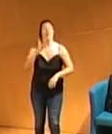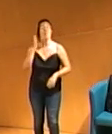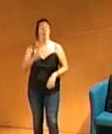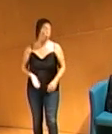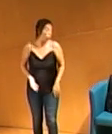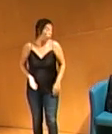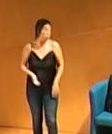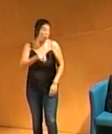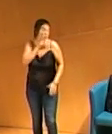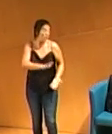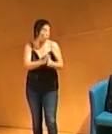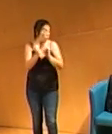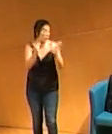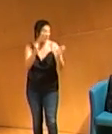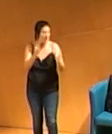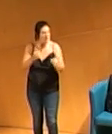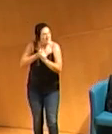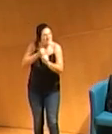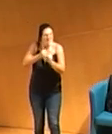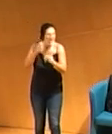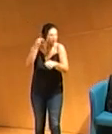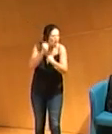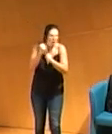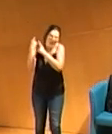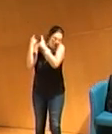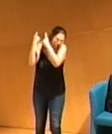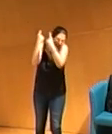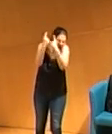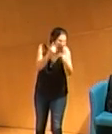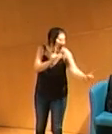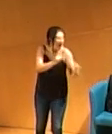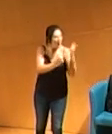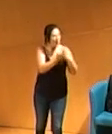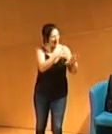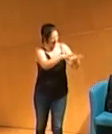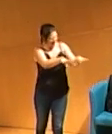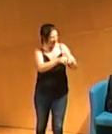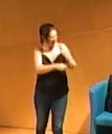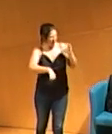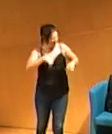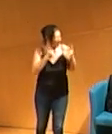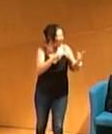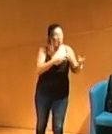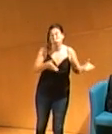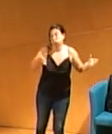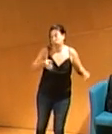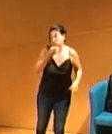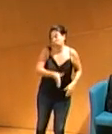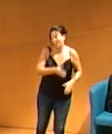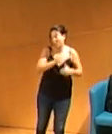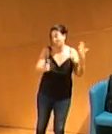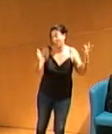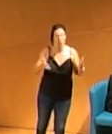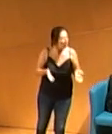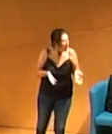jeunes dire la même chose. Et pourtant, ça fait plus de 30 ans qu'on se bat. C'est vrai que c'est compliqué. J'ai été touché